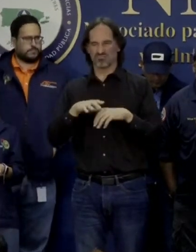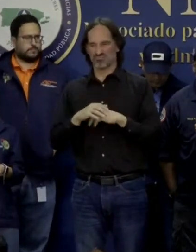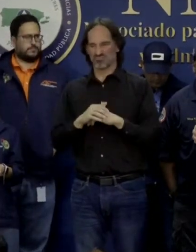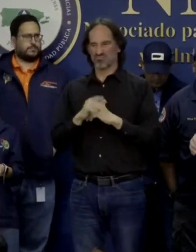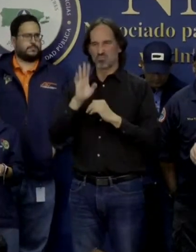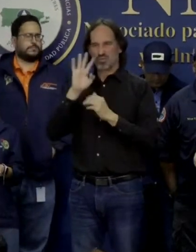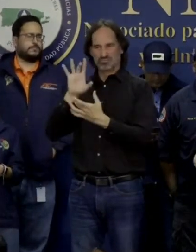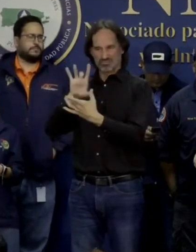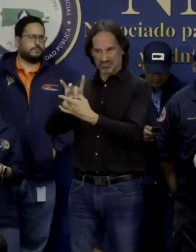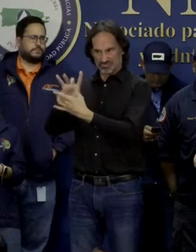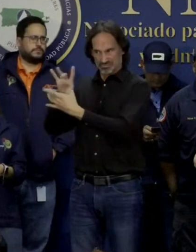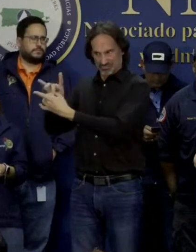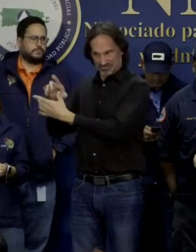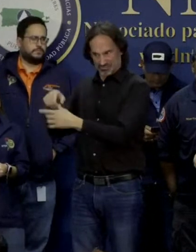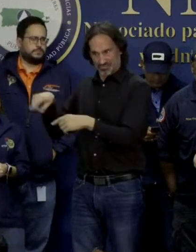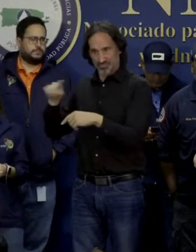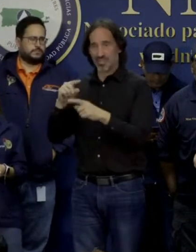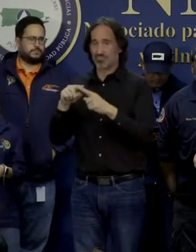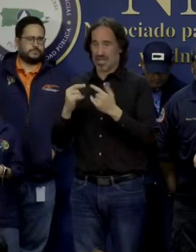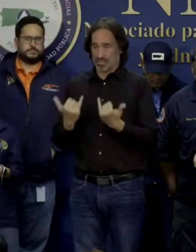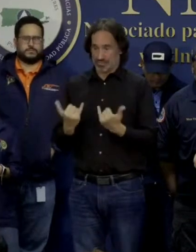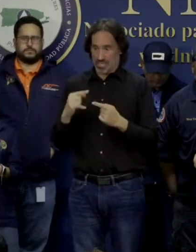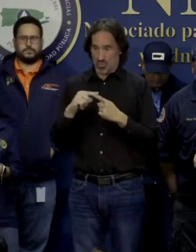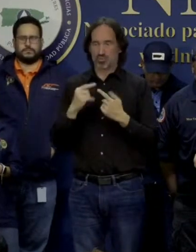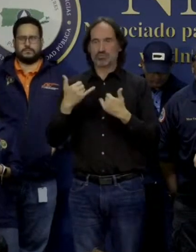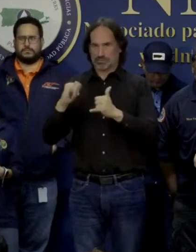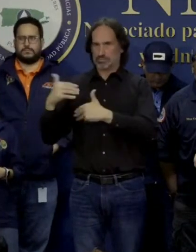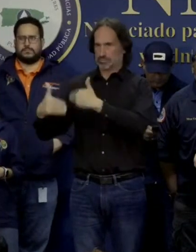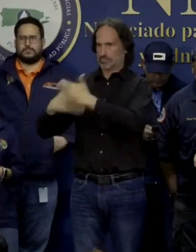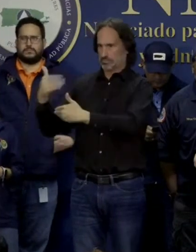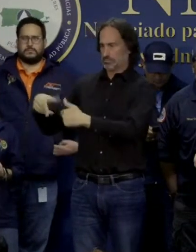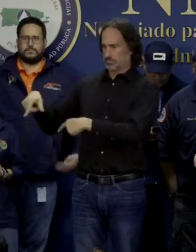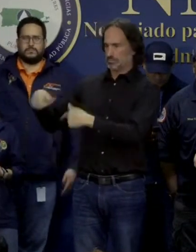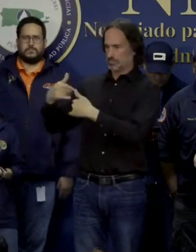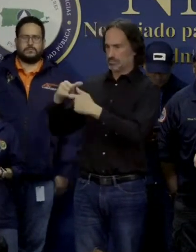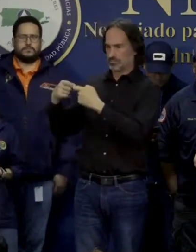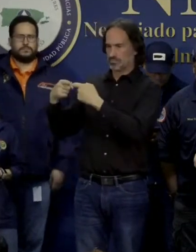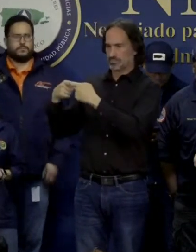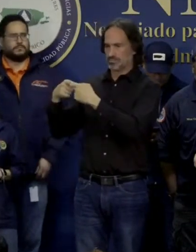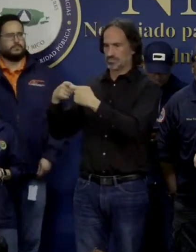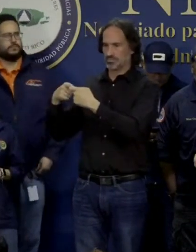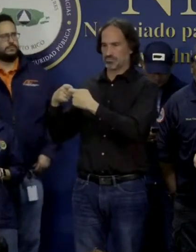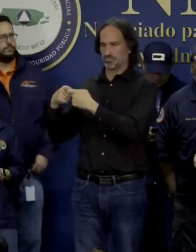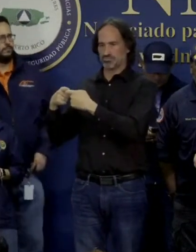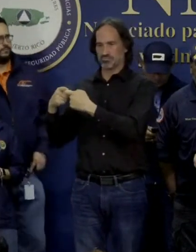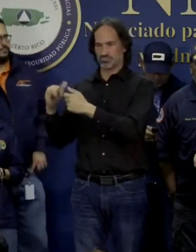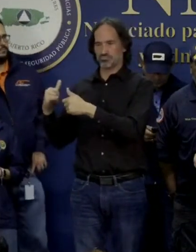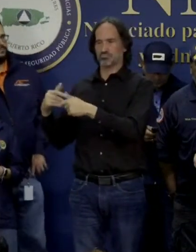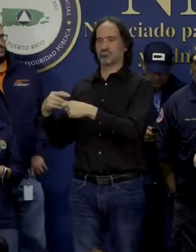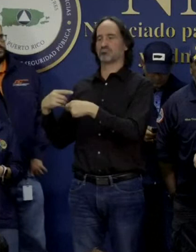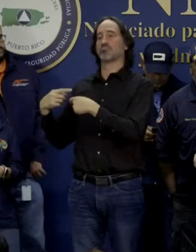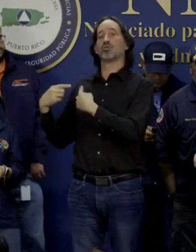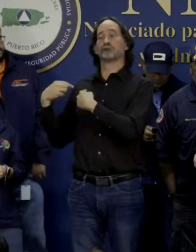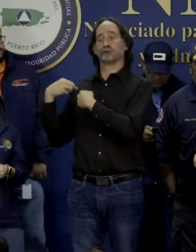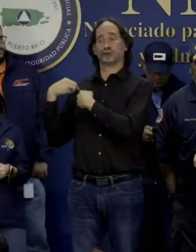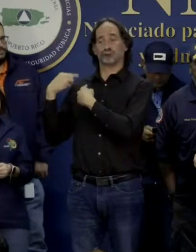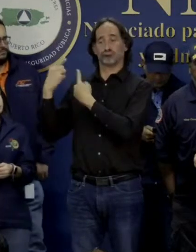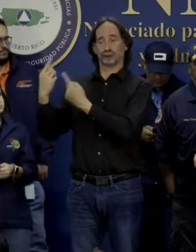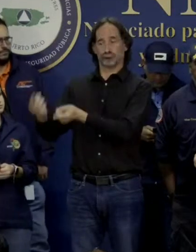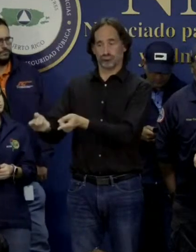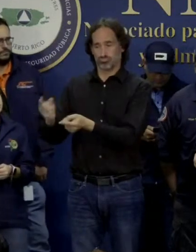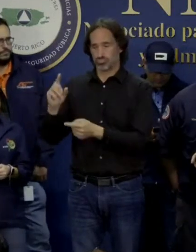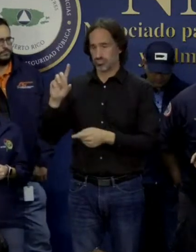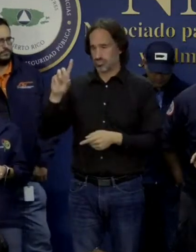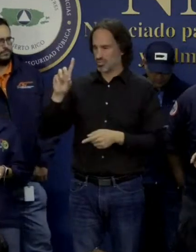Estamos también en el proceso de energizar, llegar hasta el área de Daguao para poder energizar el